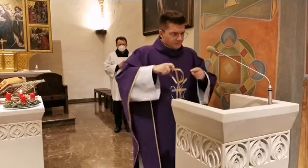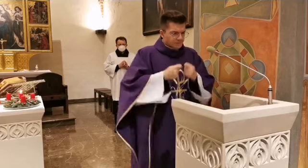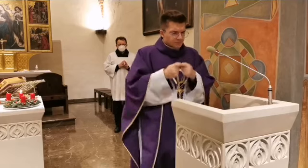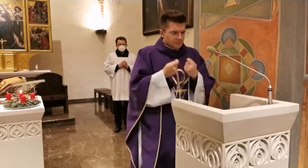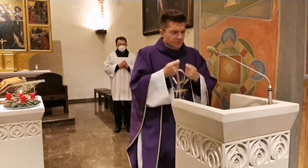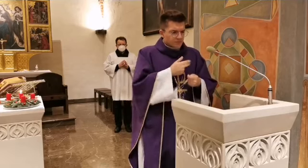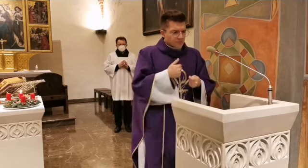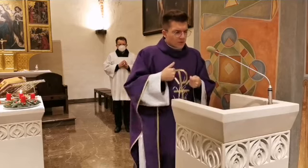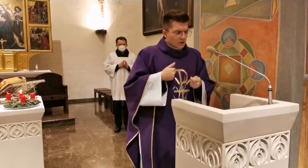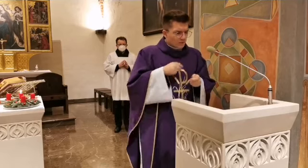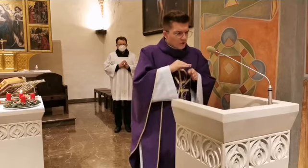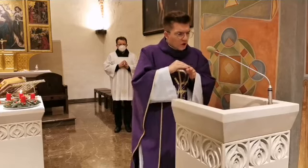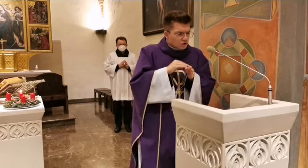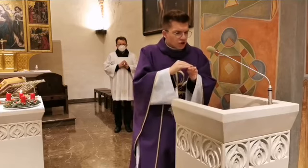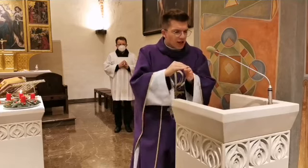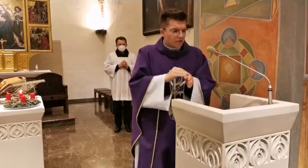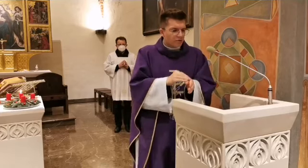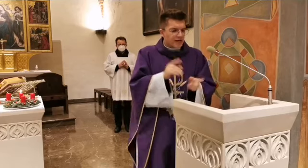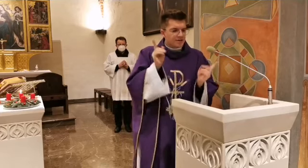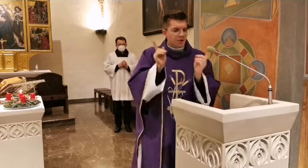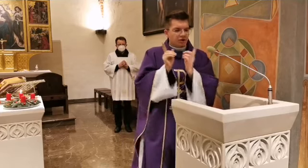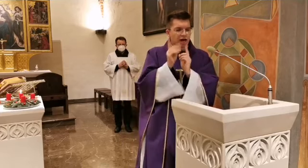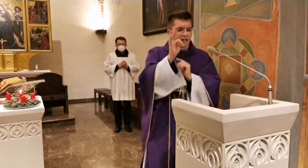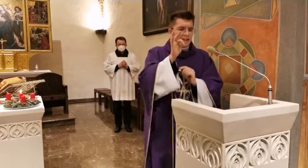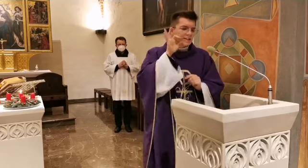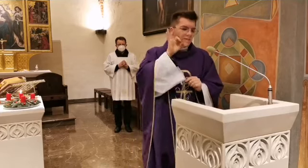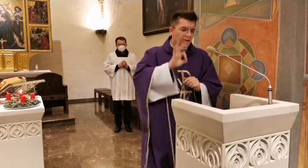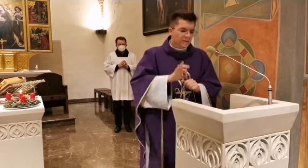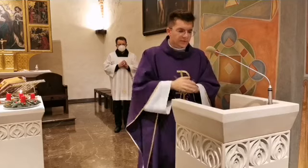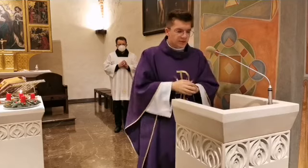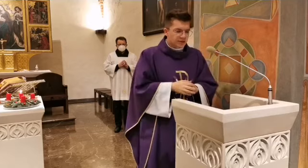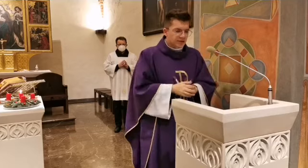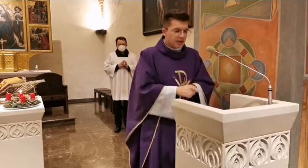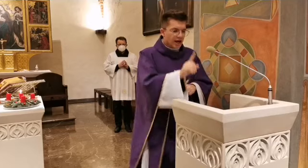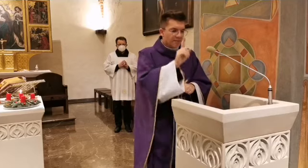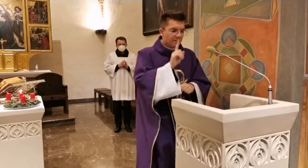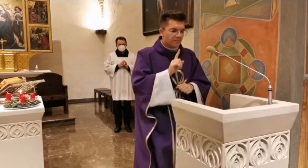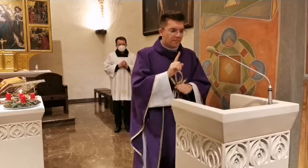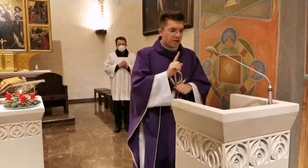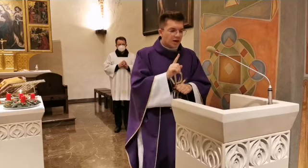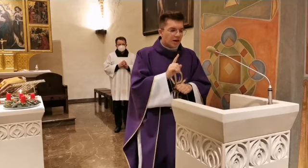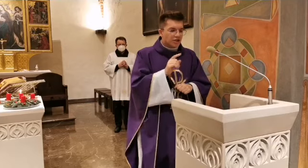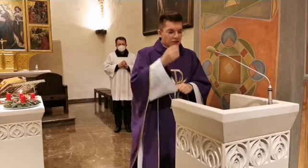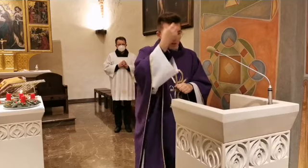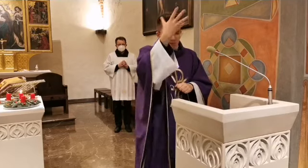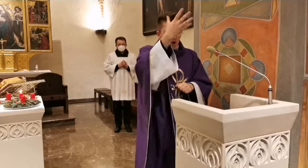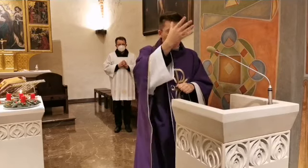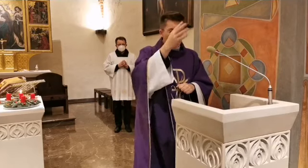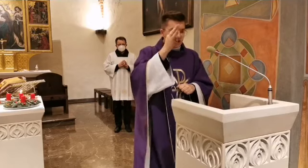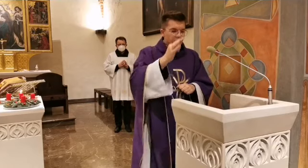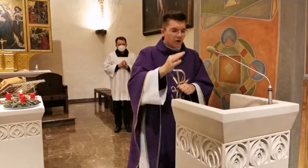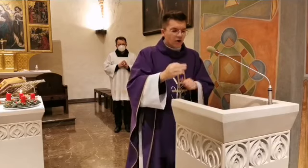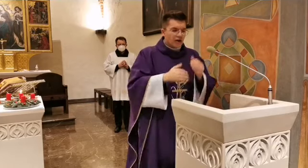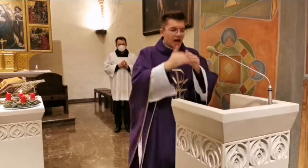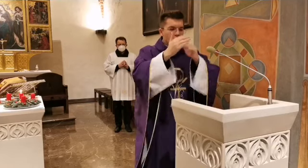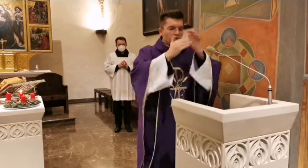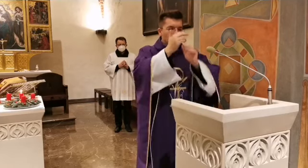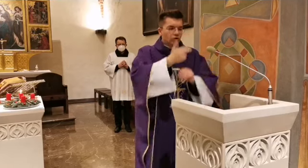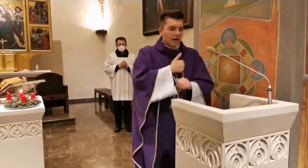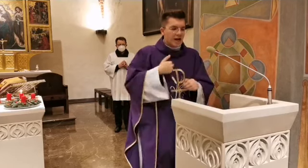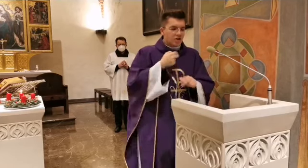nam w dążeniu na spotkanie z Twoim Synem, lecz niech mądrość